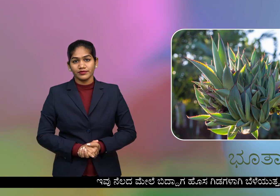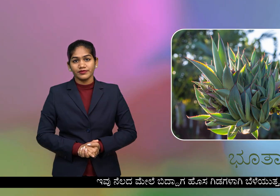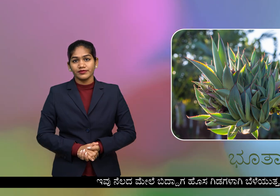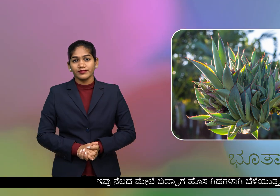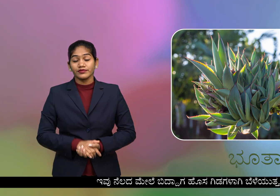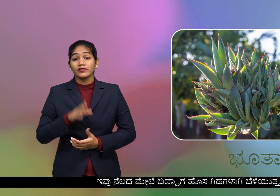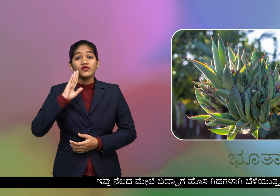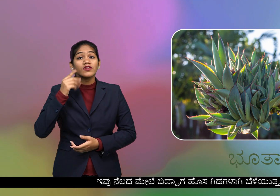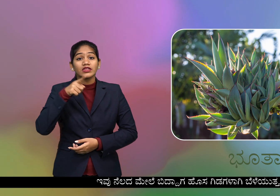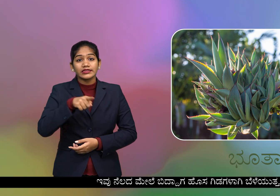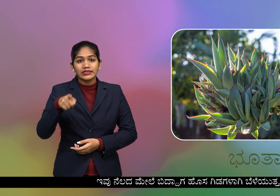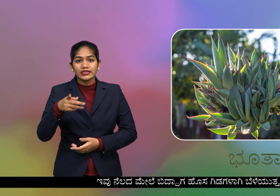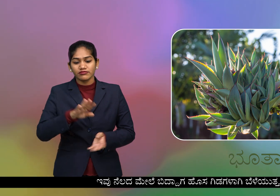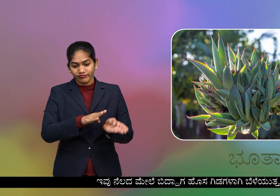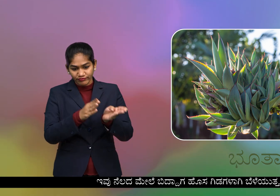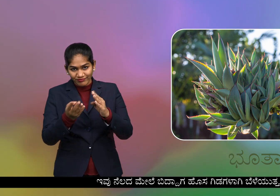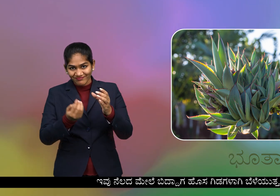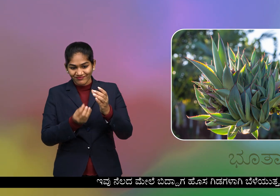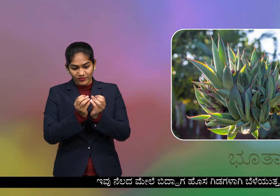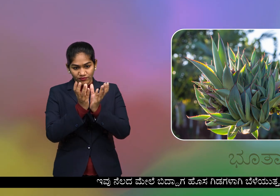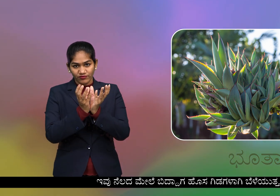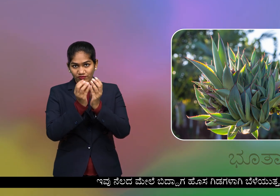ಇವು ನೆಲದ ಮೇಲೆ ಬಿದ್ದಾಗ ಹೊಸ ಗಿಡಗಳಾಗಿ ಬೆಳೆಯುತ್ತದೆ.